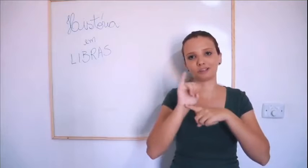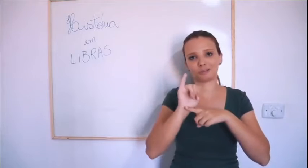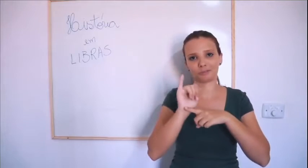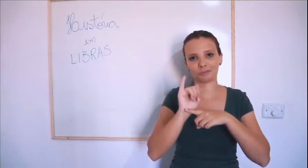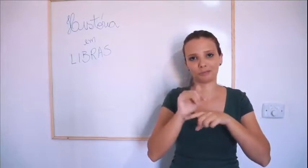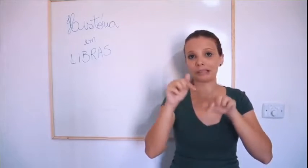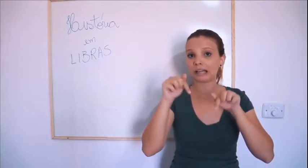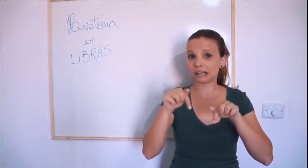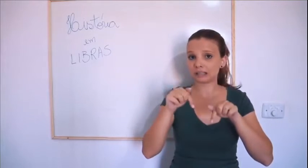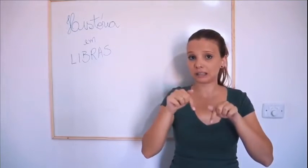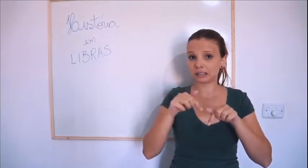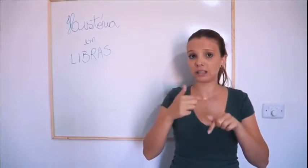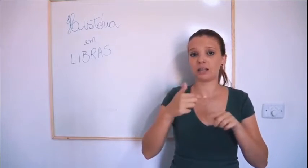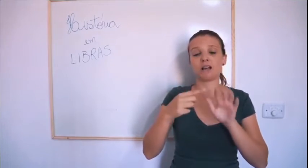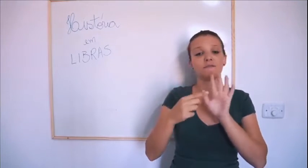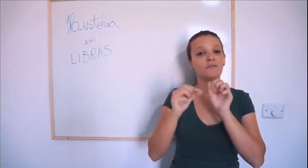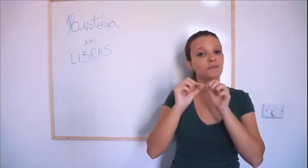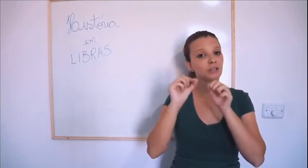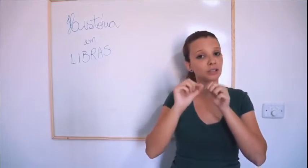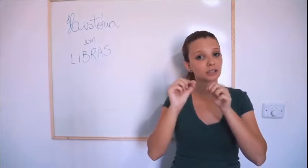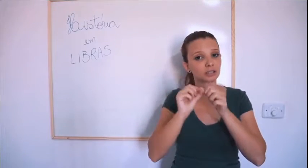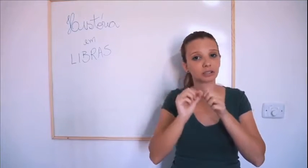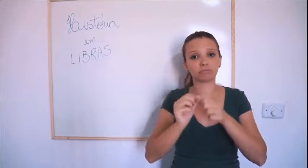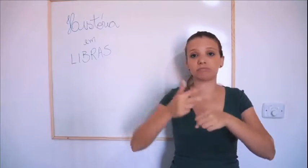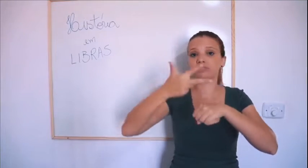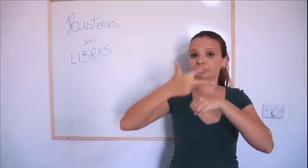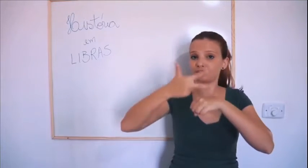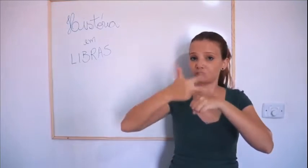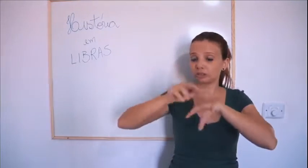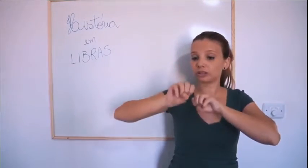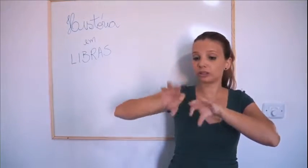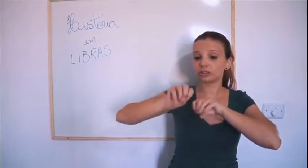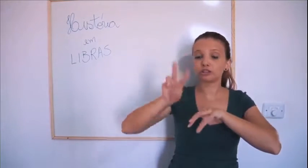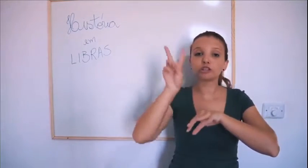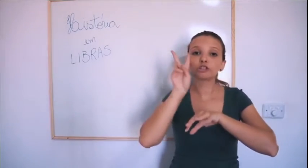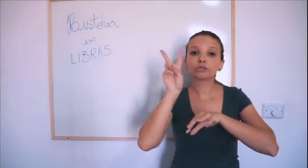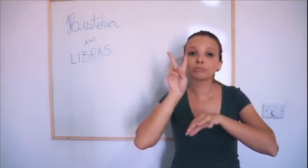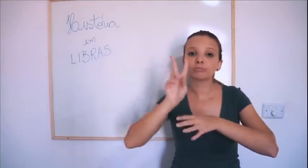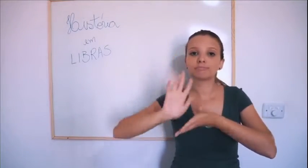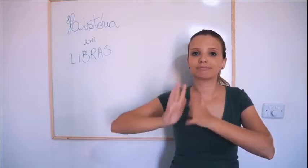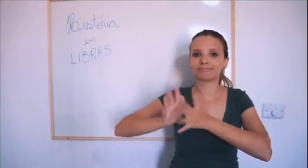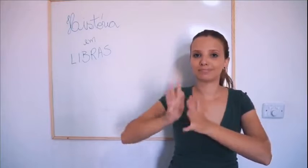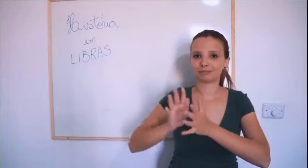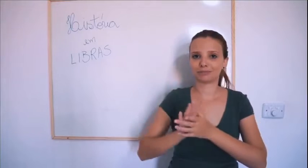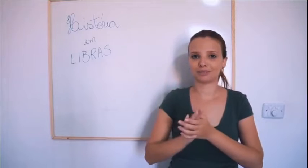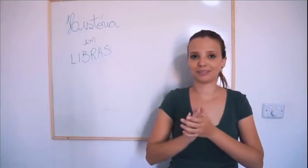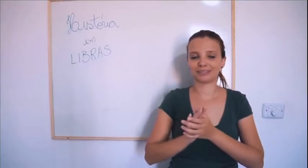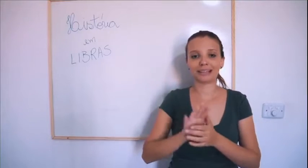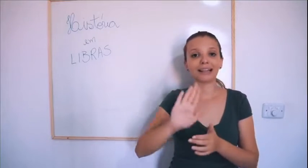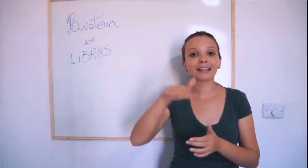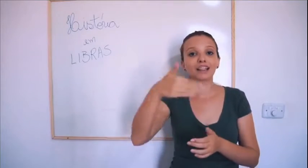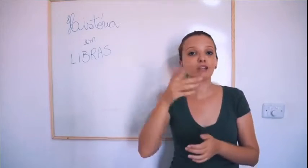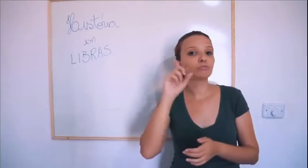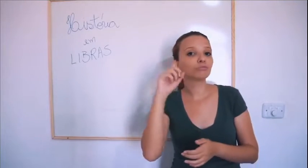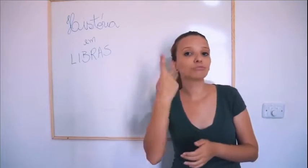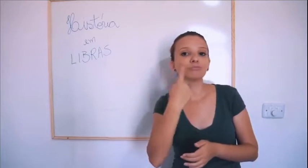Por isso, eu tive vontade de criar esse canal. Aqui, postarei vídeos com aulas de história em